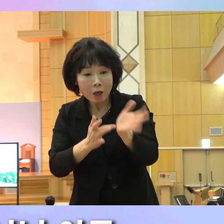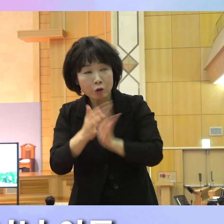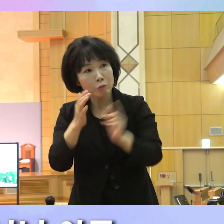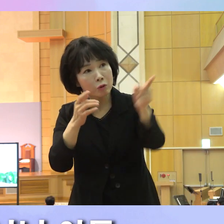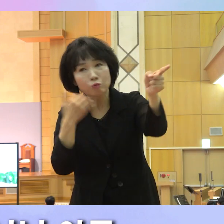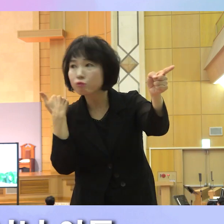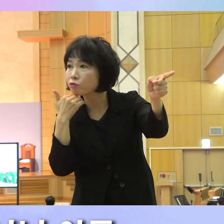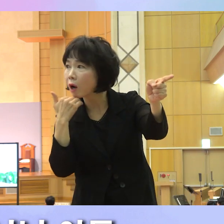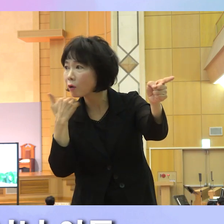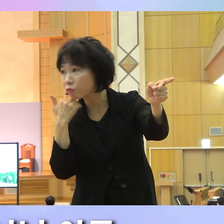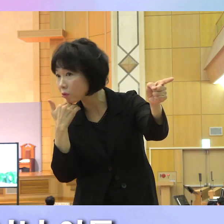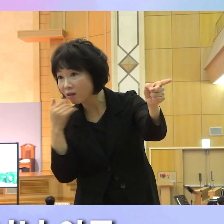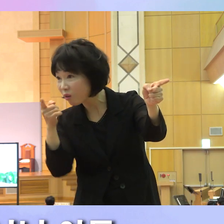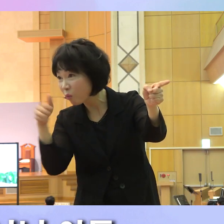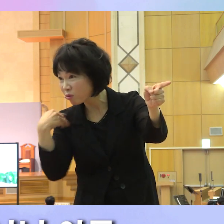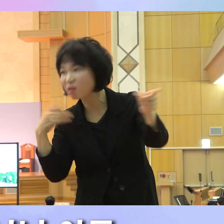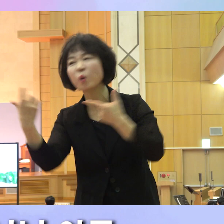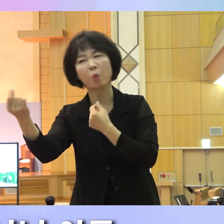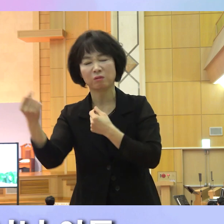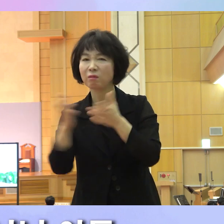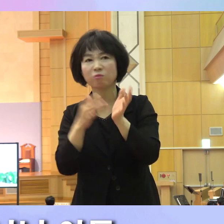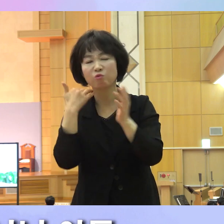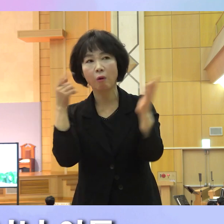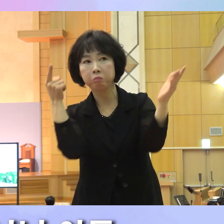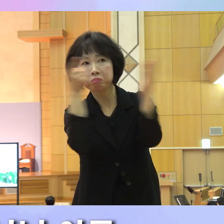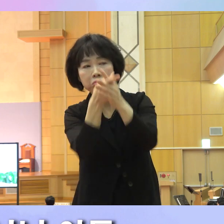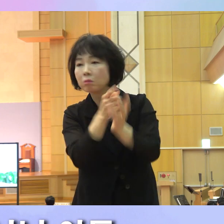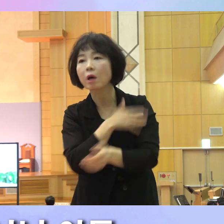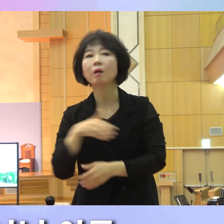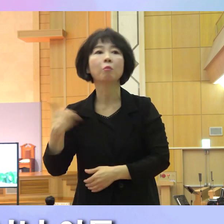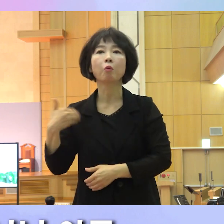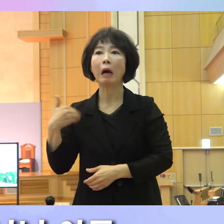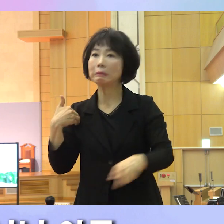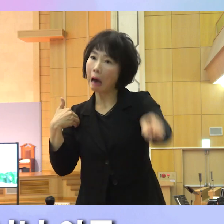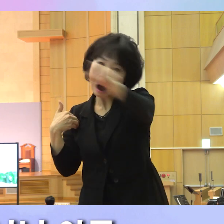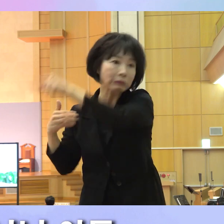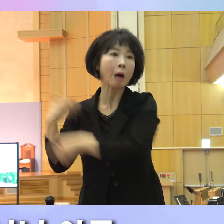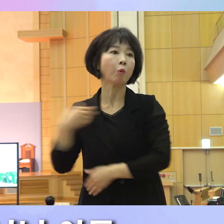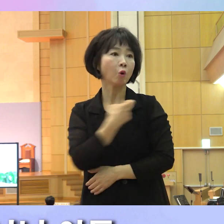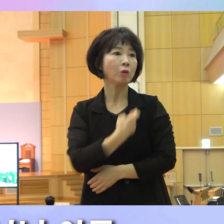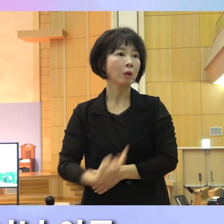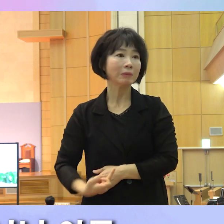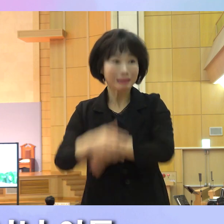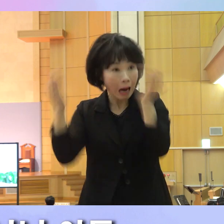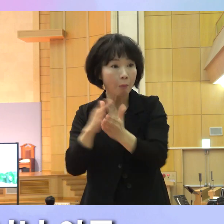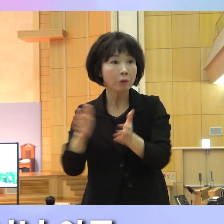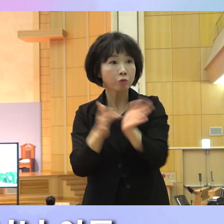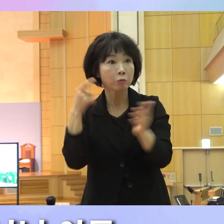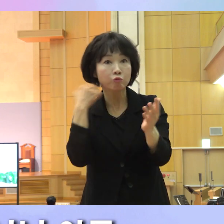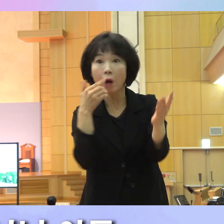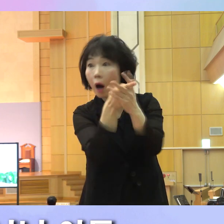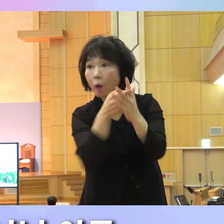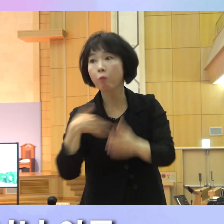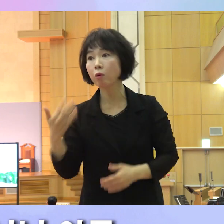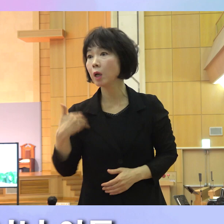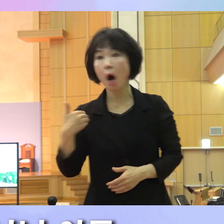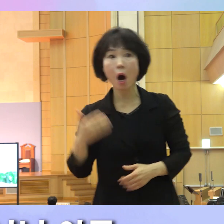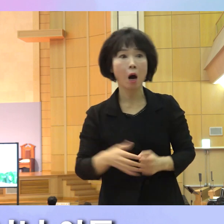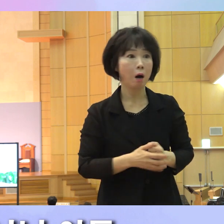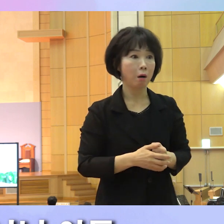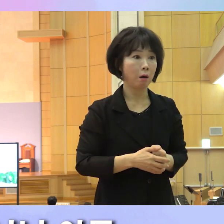다시 말하면 살아계신 하나님의 아들이라고 하는 걸 몰랐단 말이죠. 또 베드로가